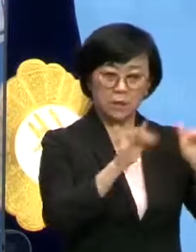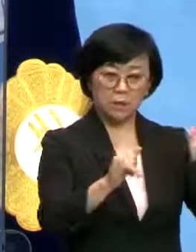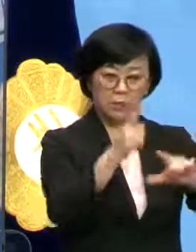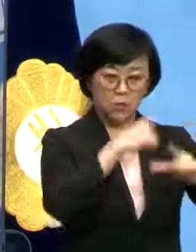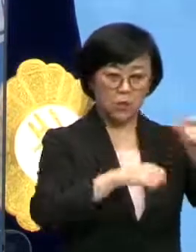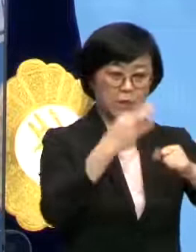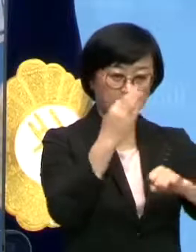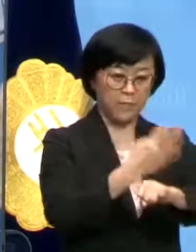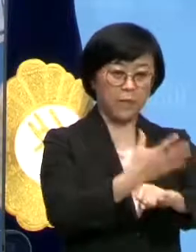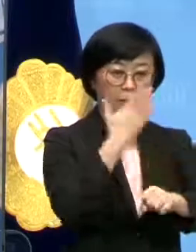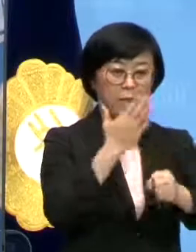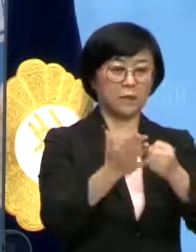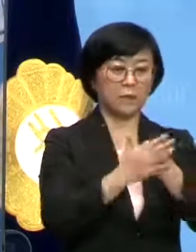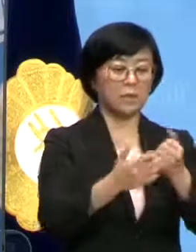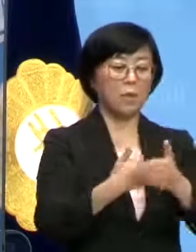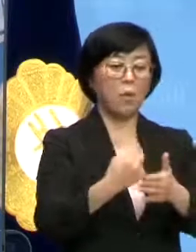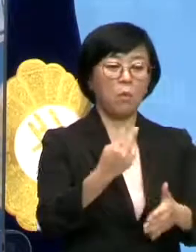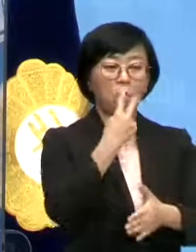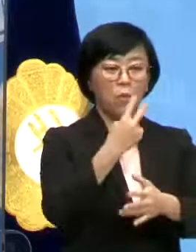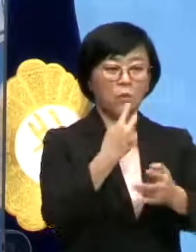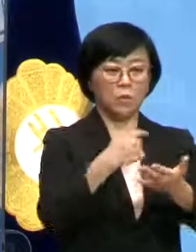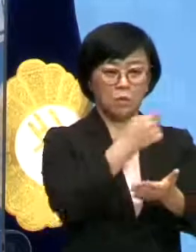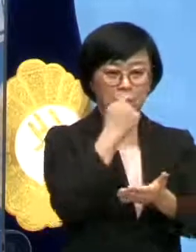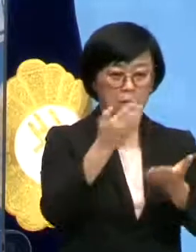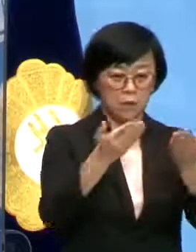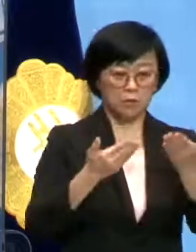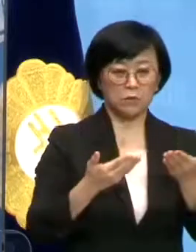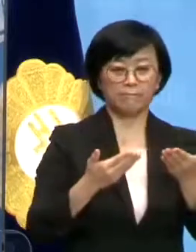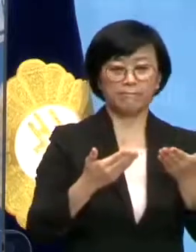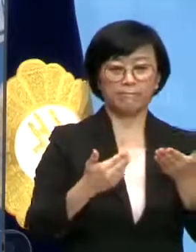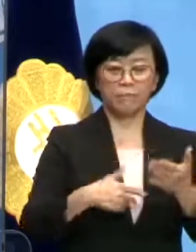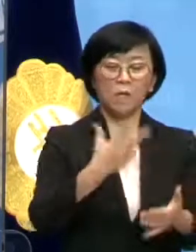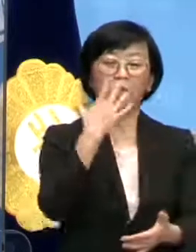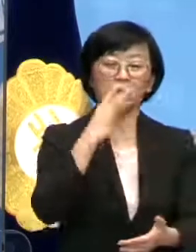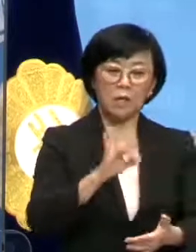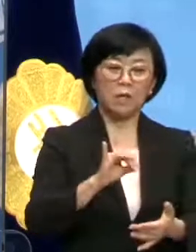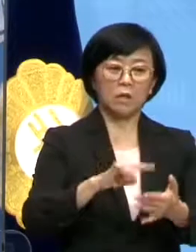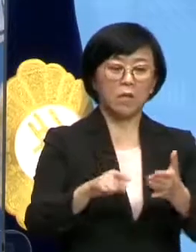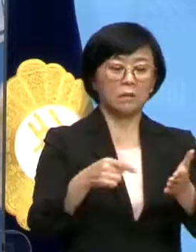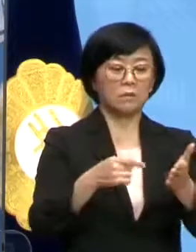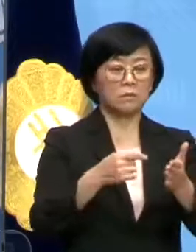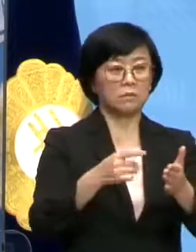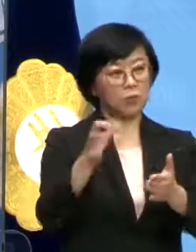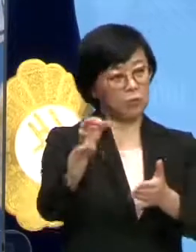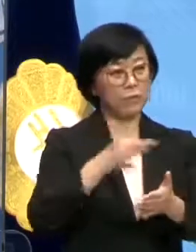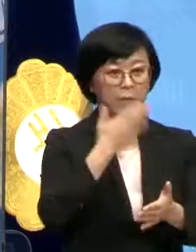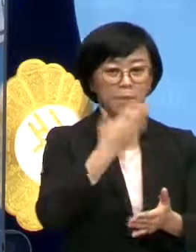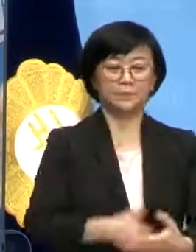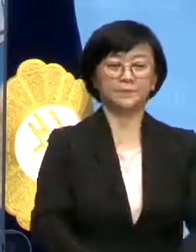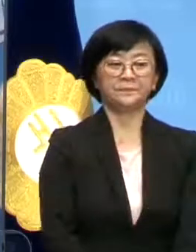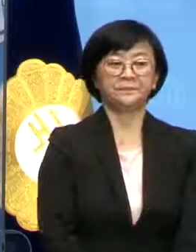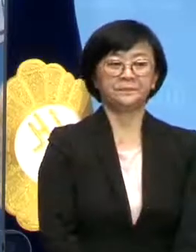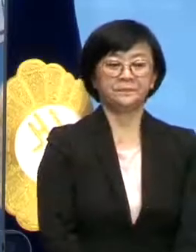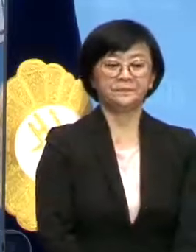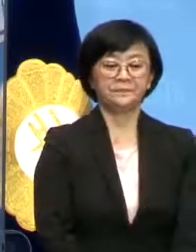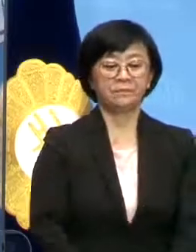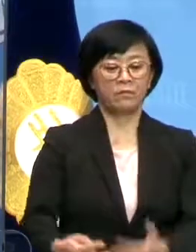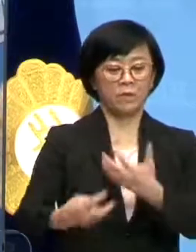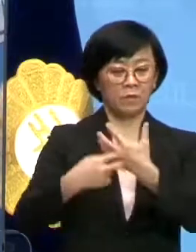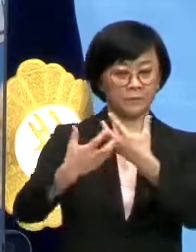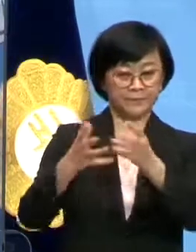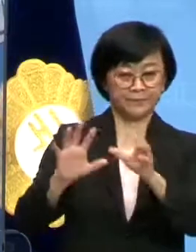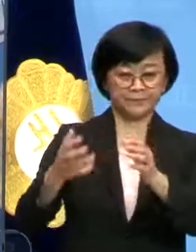가 더욱 간편하게 되어 실손 보험에서 보장하는 당연한 싫소 치료비를 모두 받을 수 있는 것이다 만약 의료계